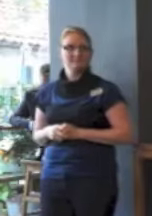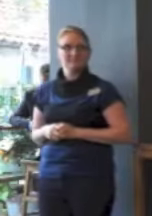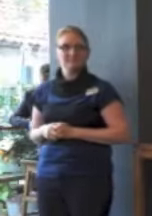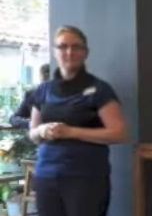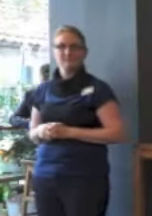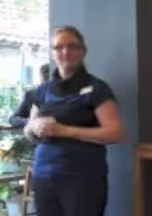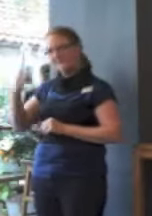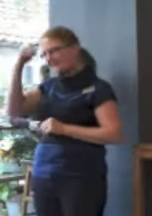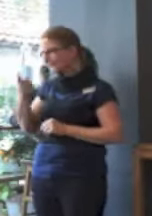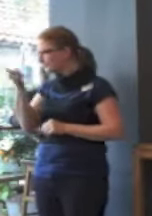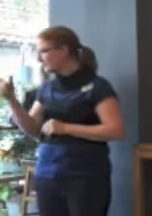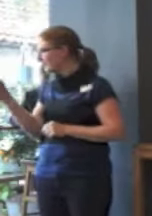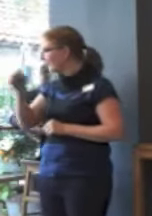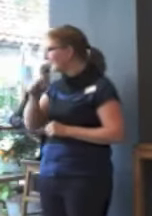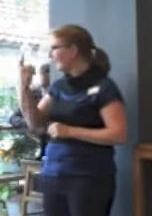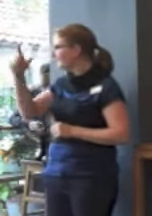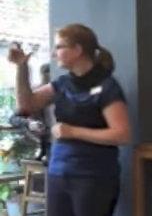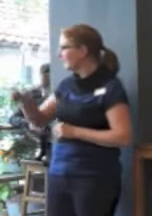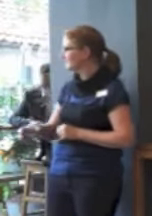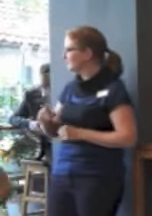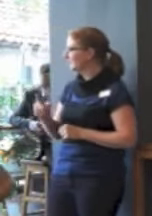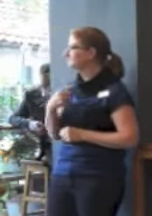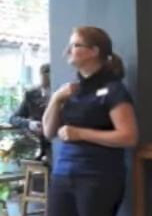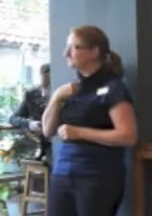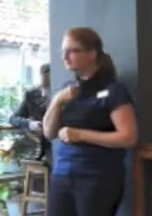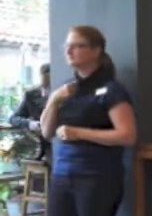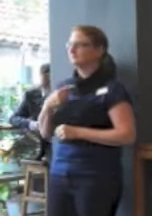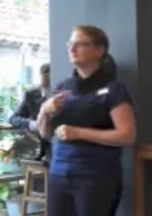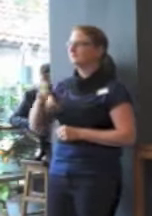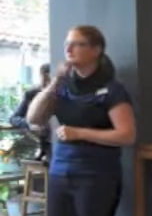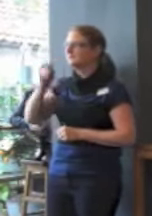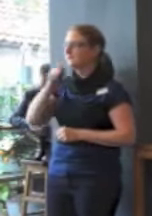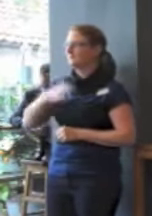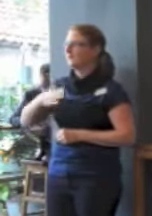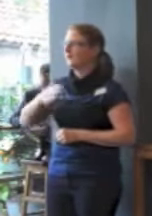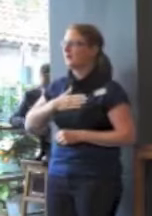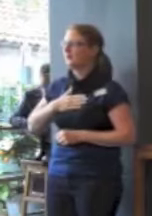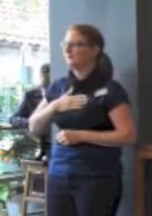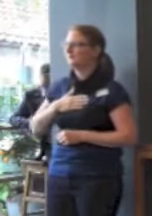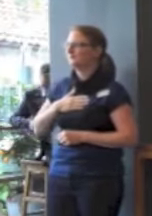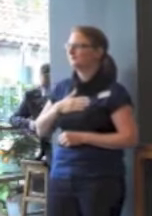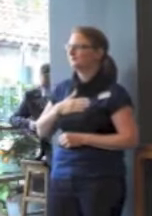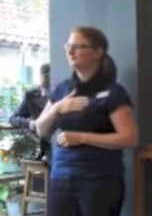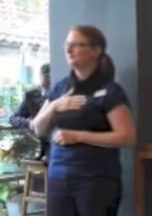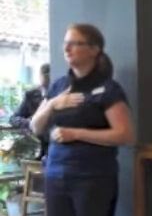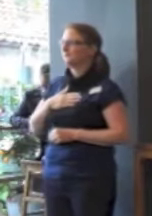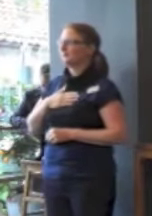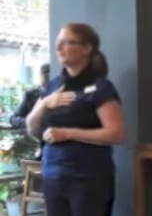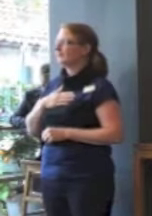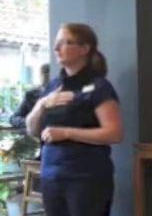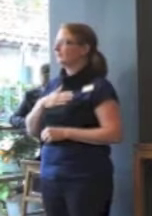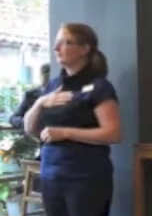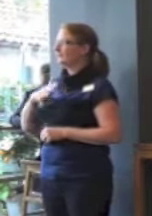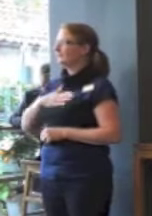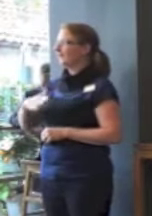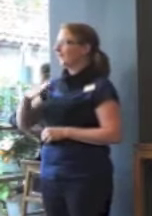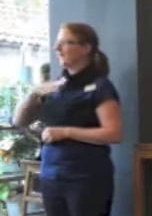tänk bara en person som ni verkligen skulle vilja intervjua och kunna gå bakom den här